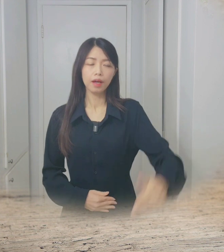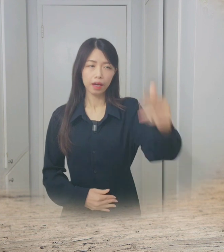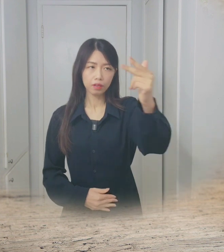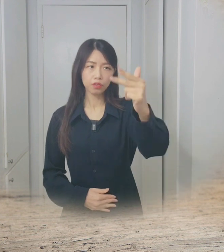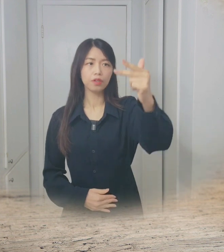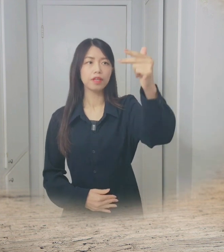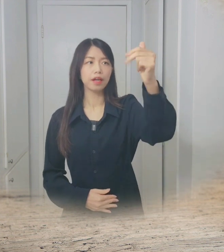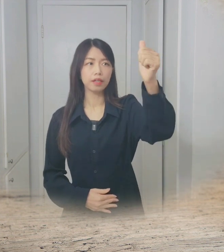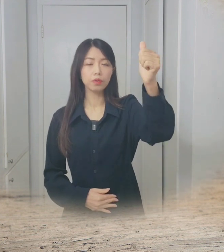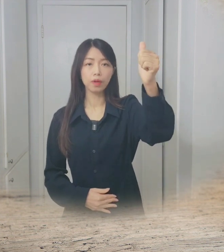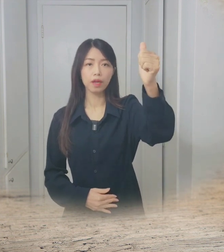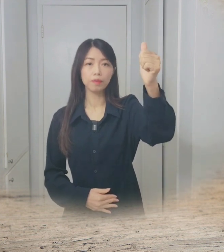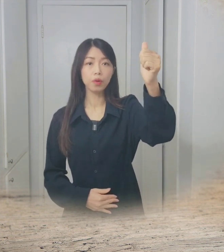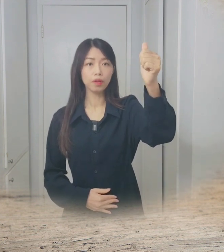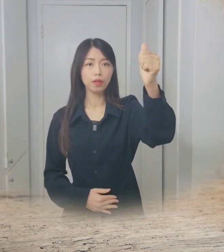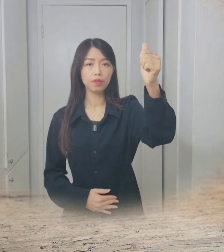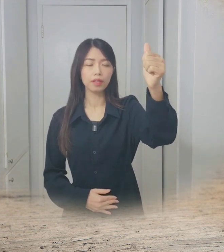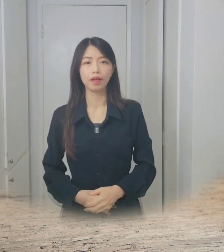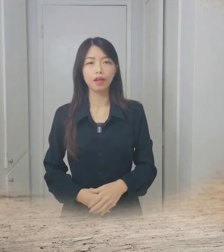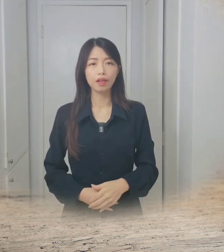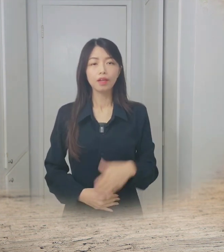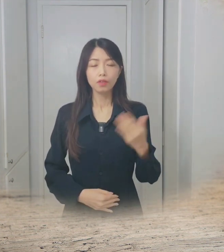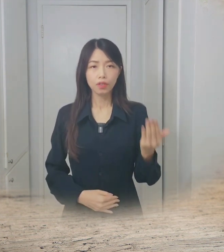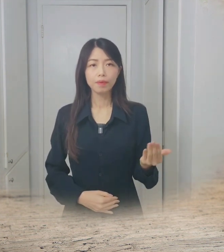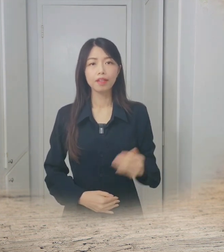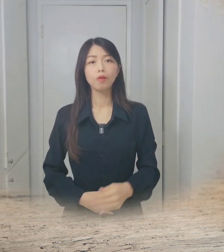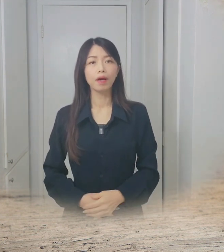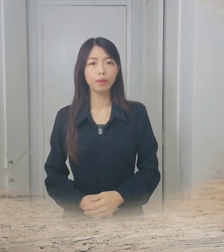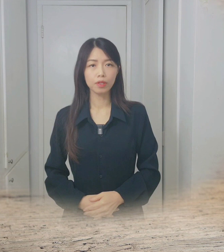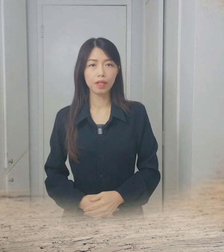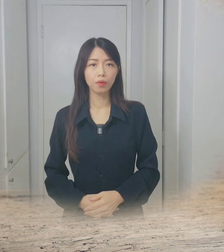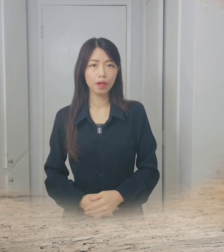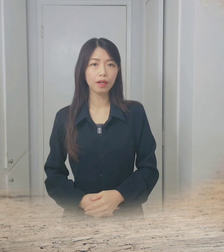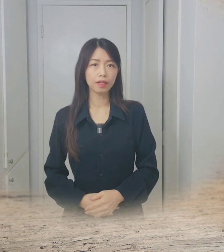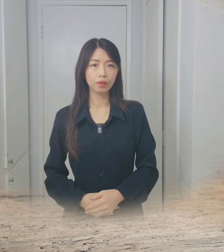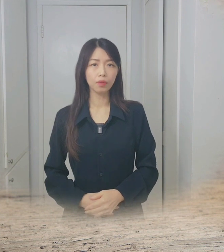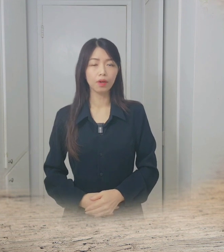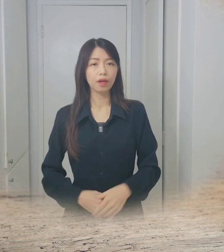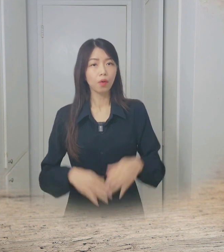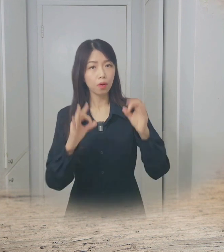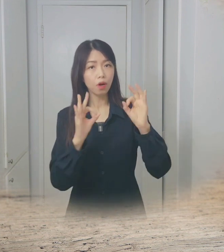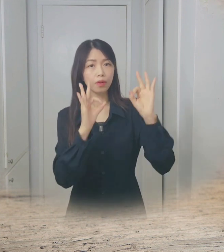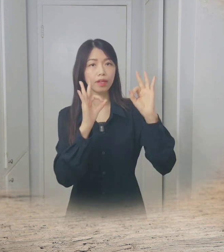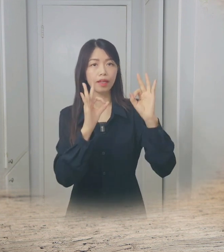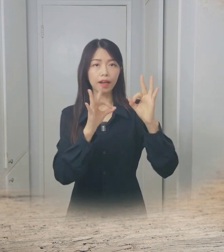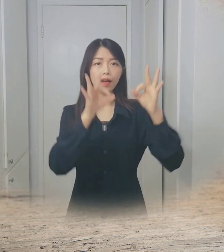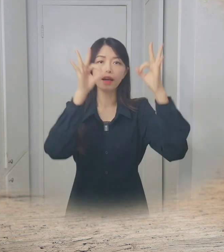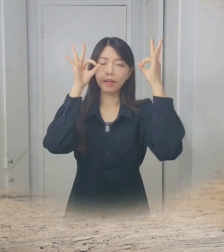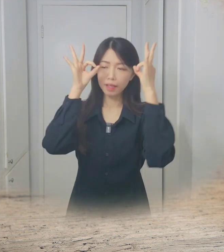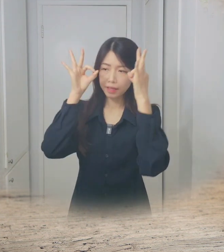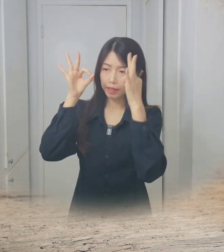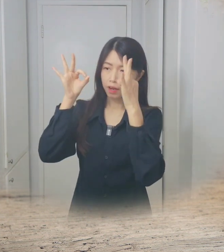사람 아까 주를 제가 이쪽에 표현을 해줬잖아요. 주님께서 바라보신다고 생각하시고 올려보는 게